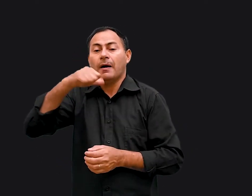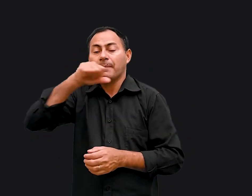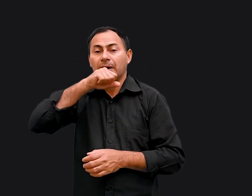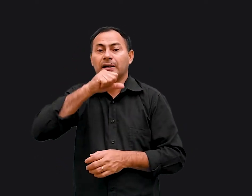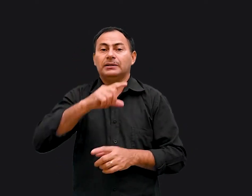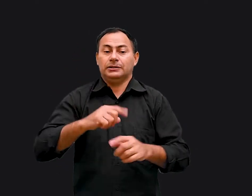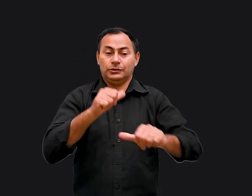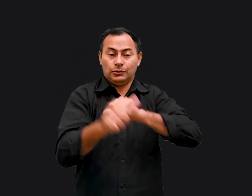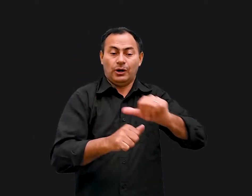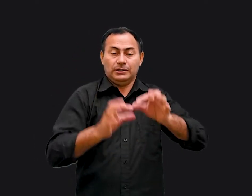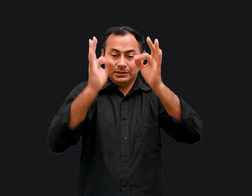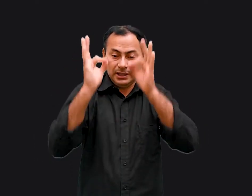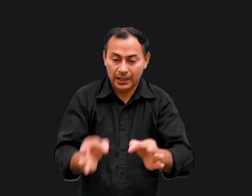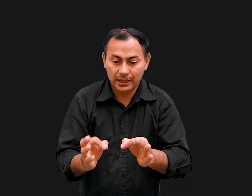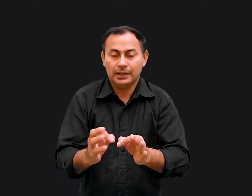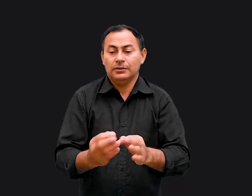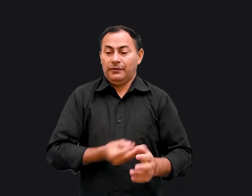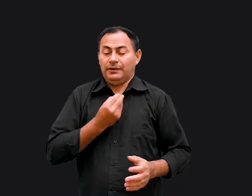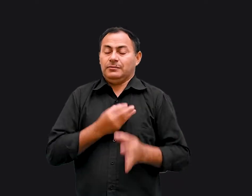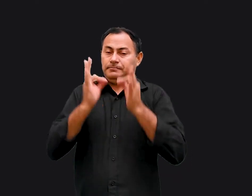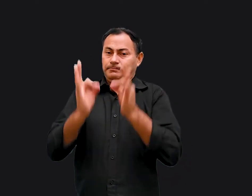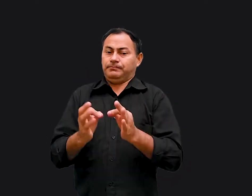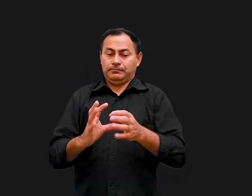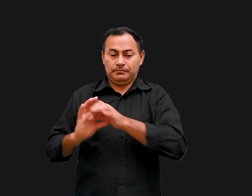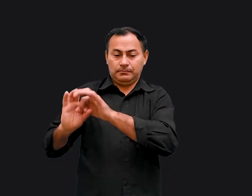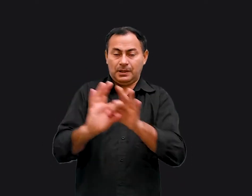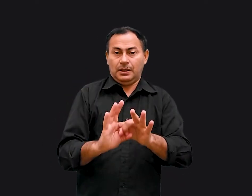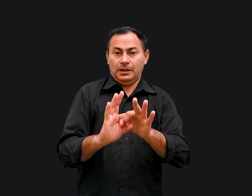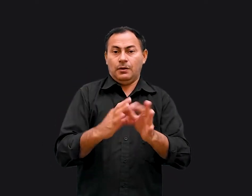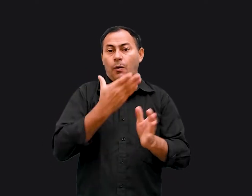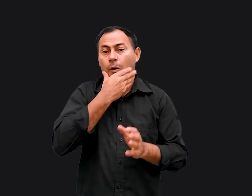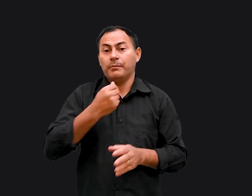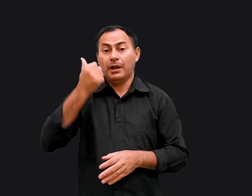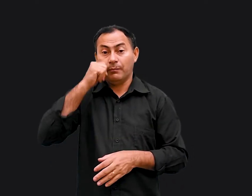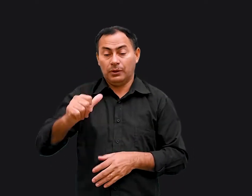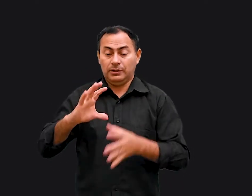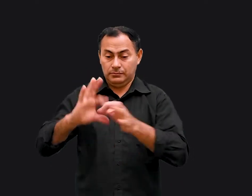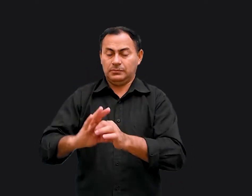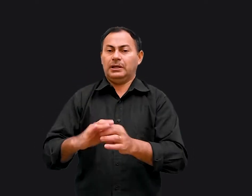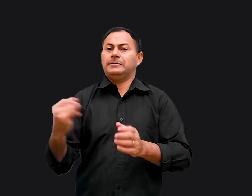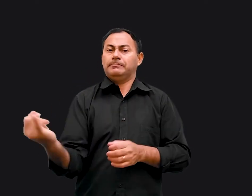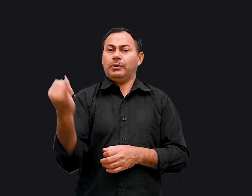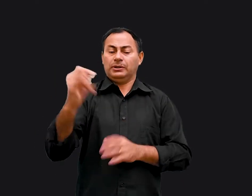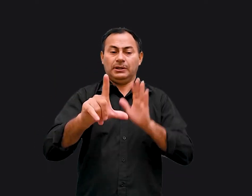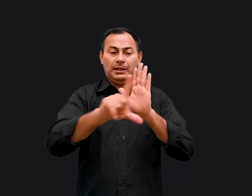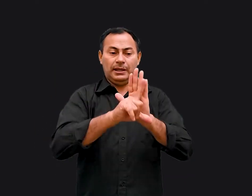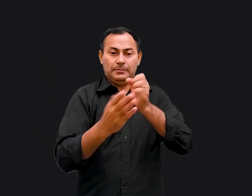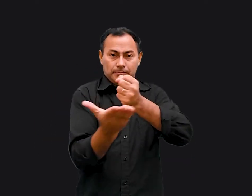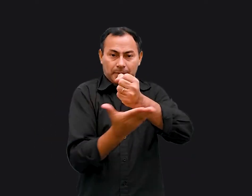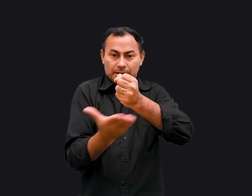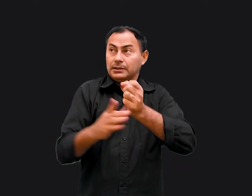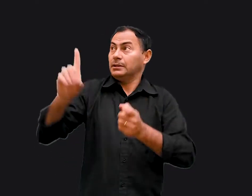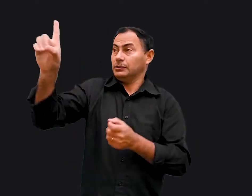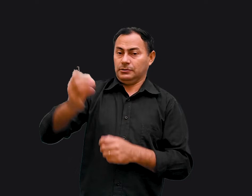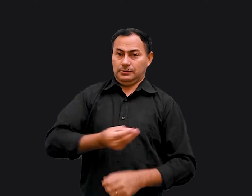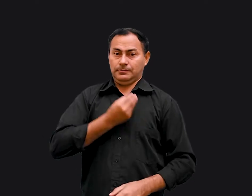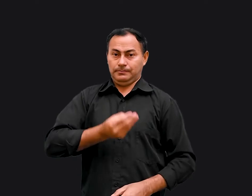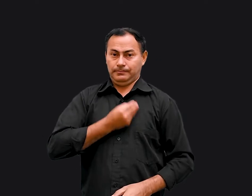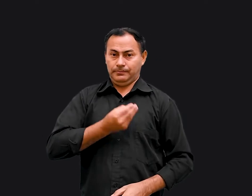sua parceria tem de ser adequada. A parceria entre o homem e a mulher é uma parte muito importante da lei básica de Deus para a vida. Por isso